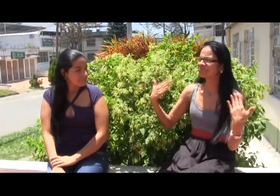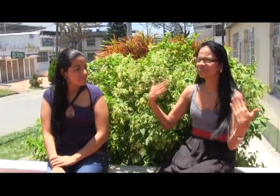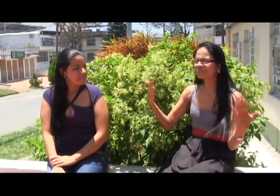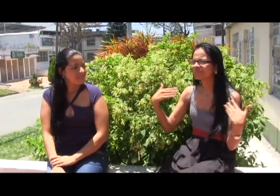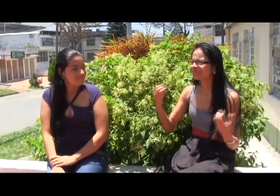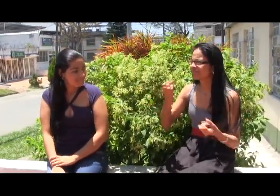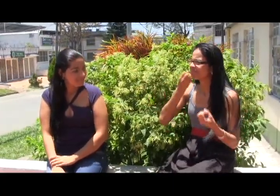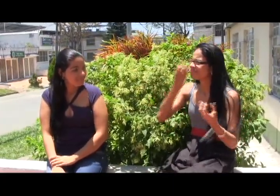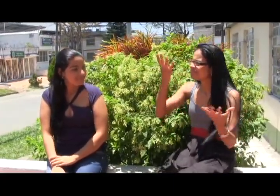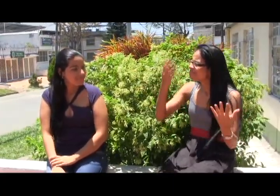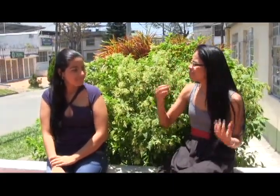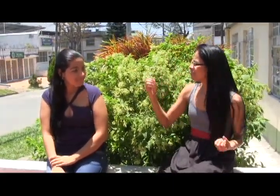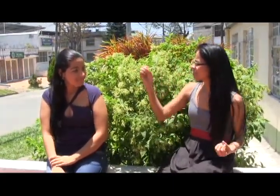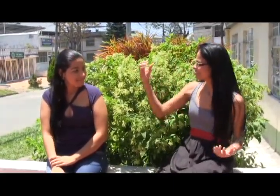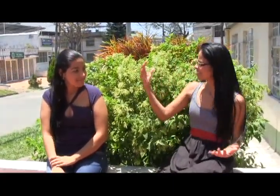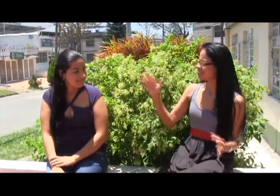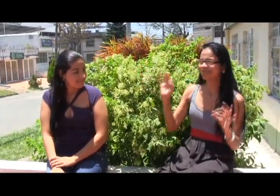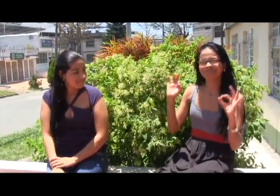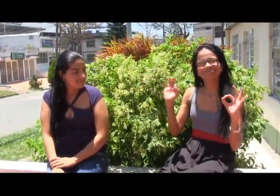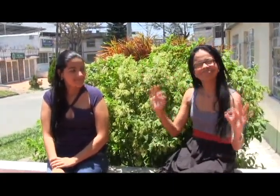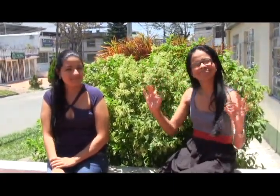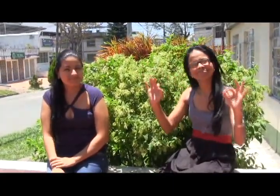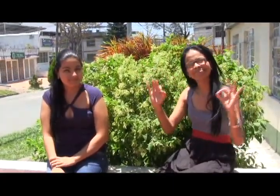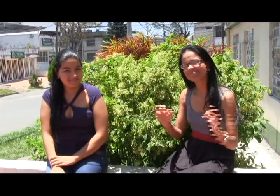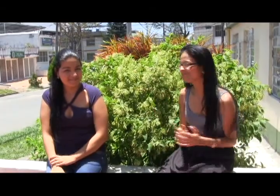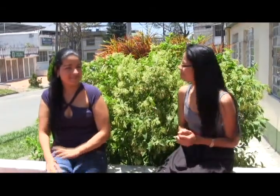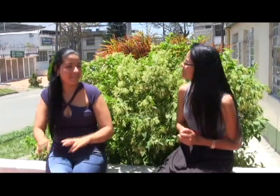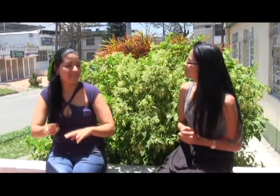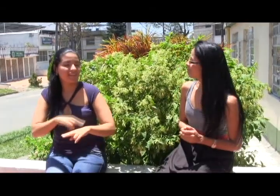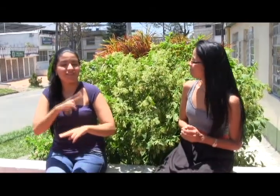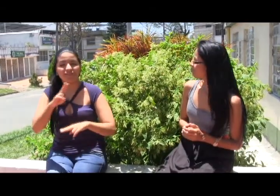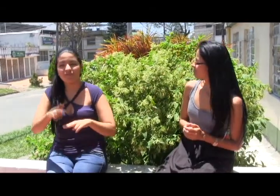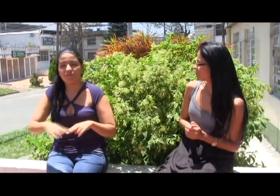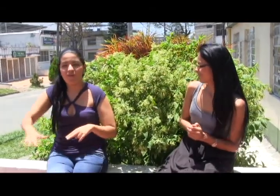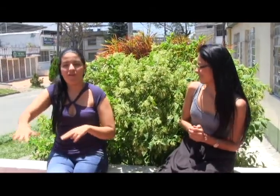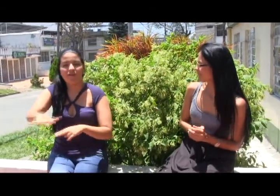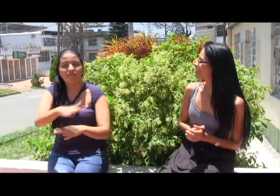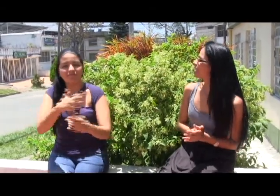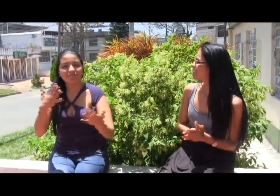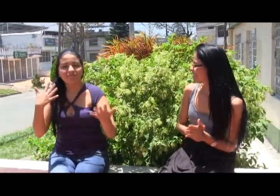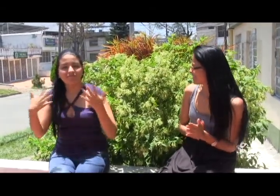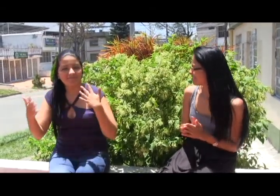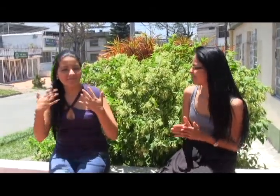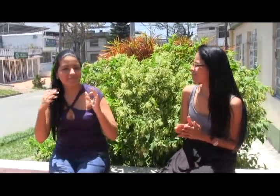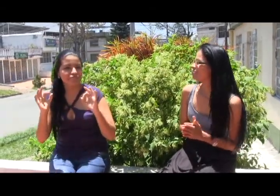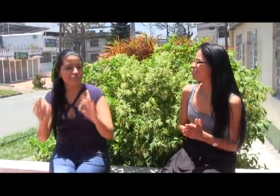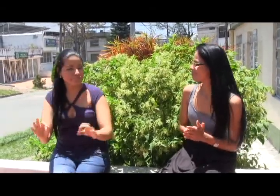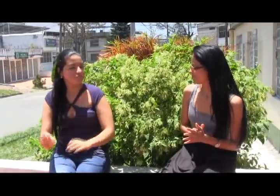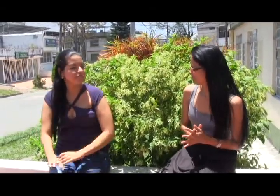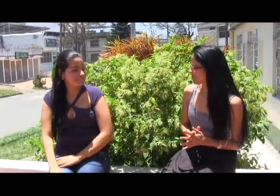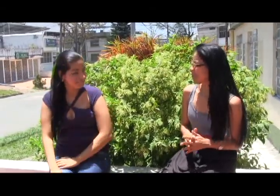maravilloso. Sí, de la naturaleza y de su suave brisa. ¿Pero qué más tenemos para